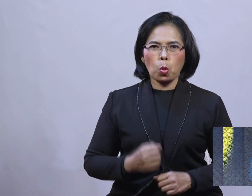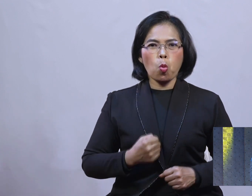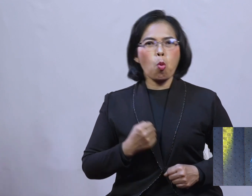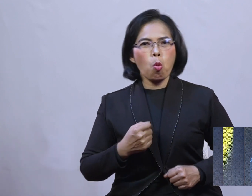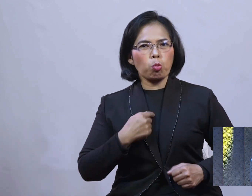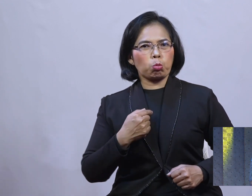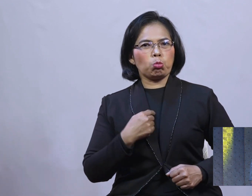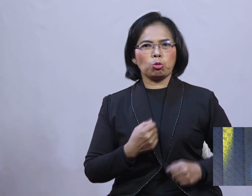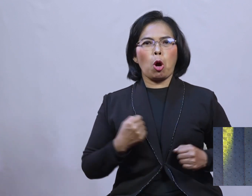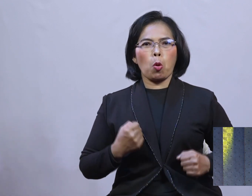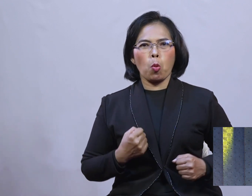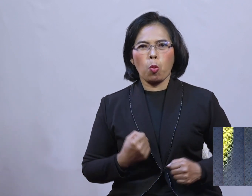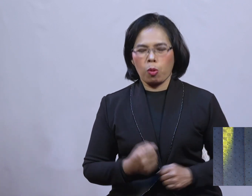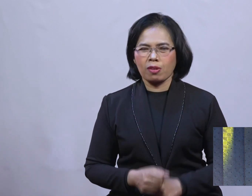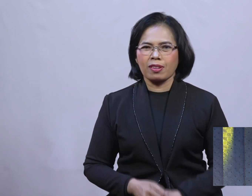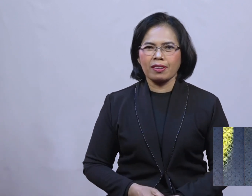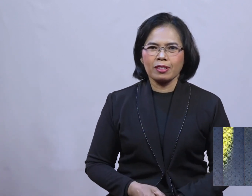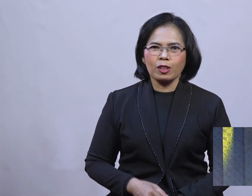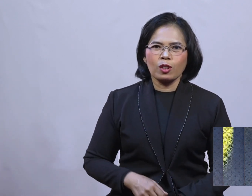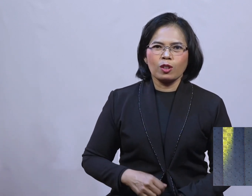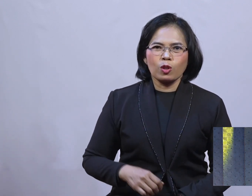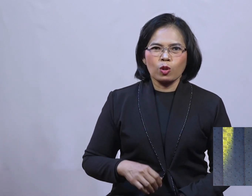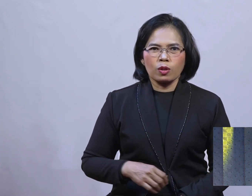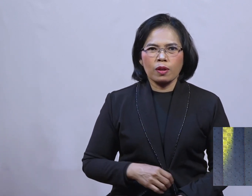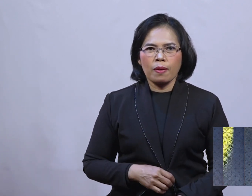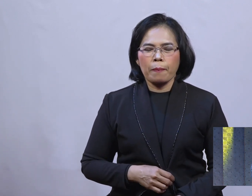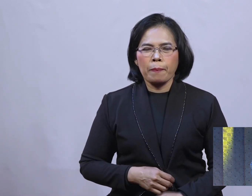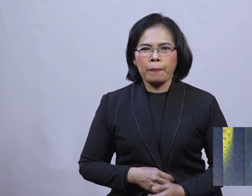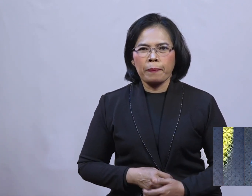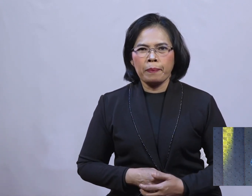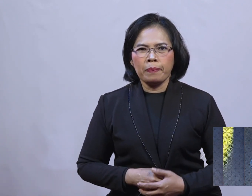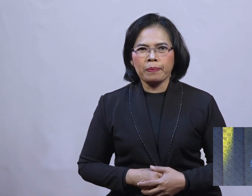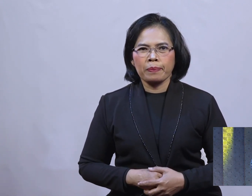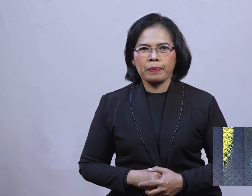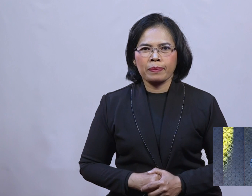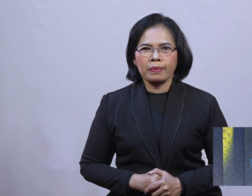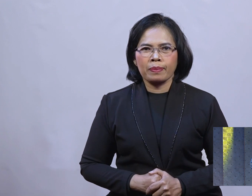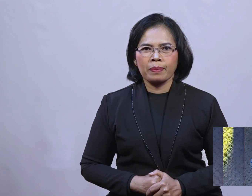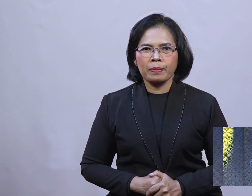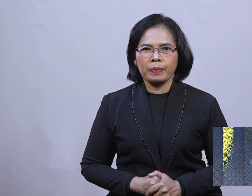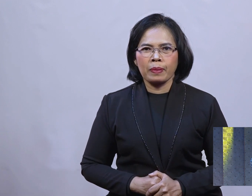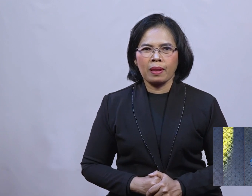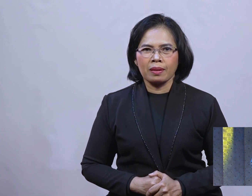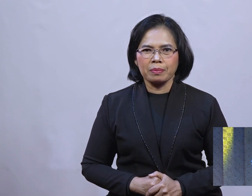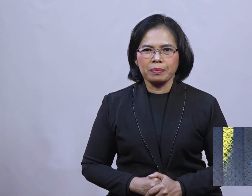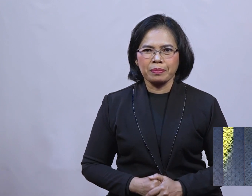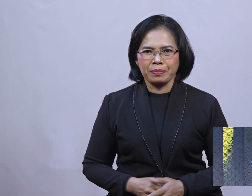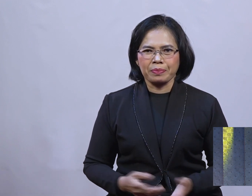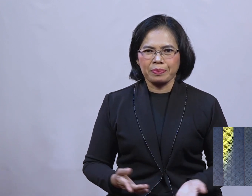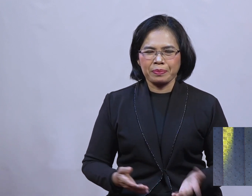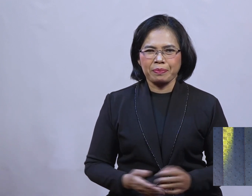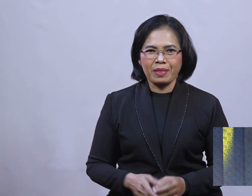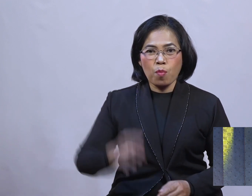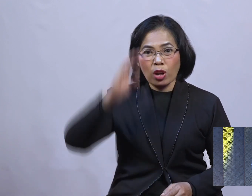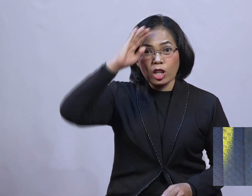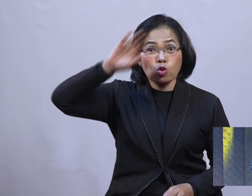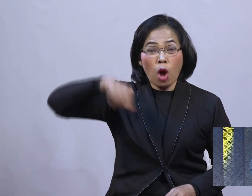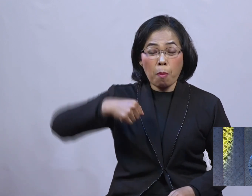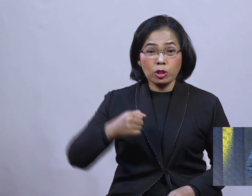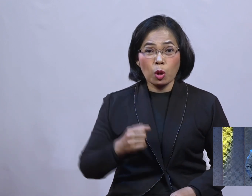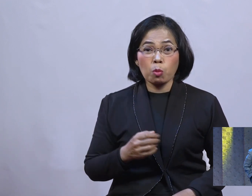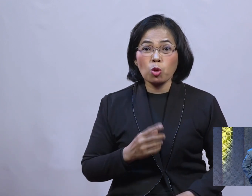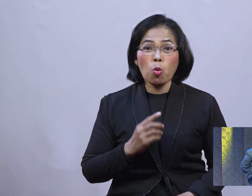sok pintar sok tahu Bu Bu Hai Bu suami sok tahu ngapa